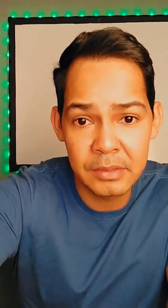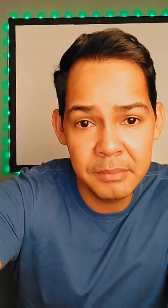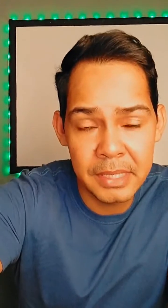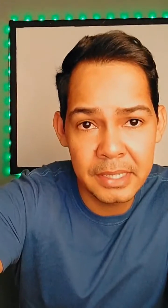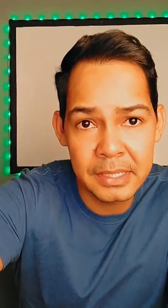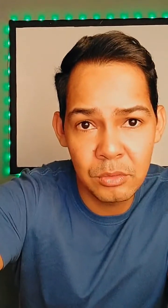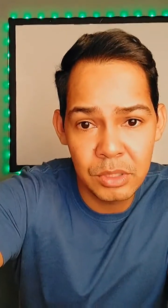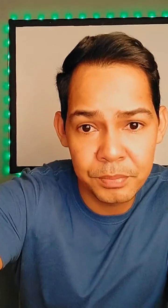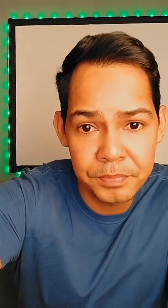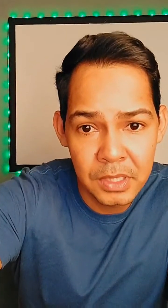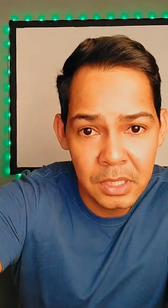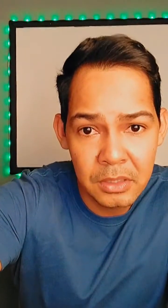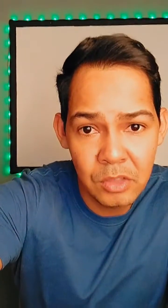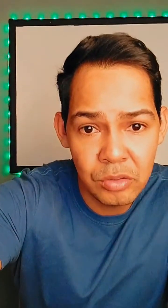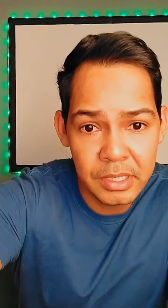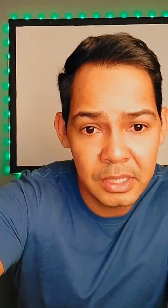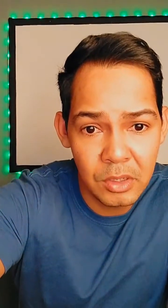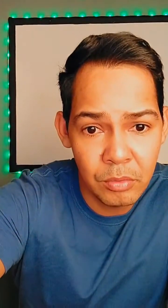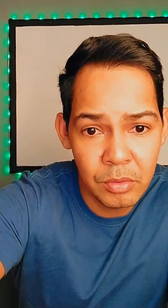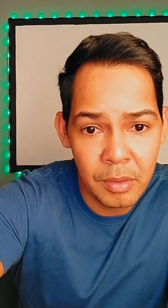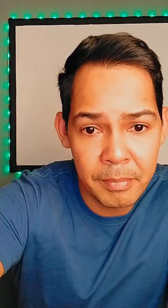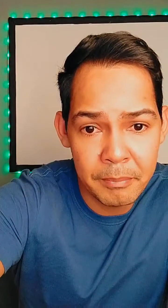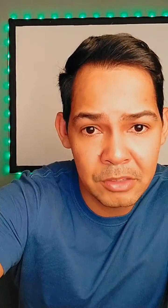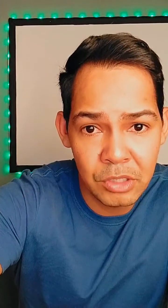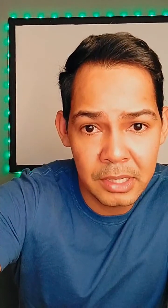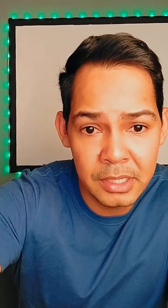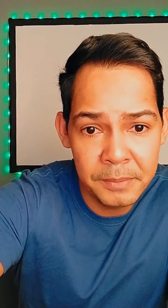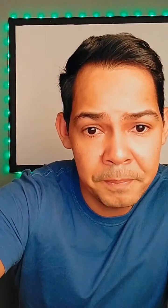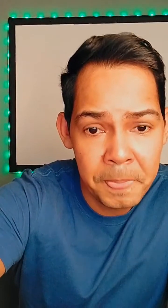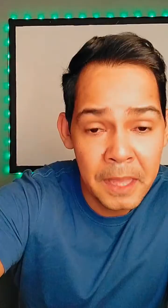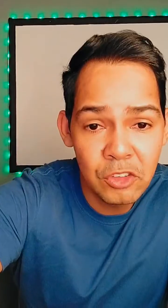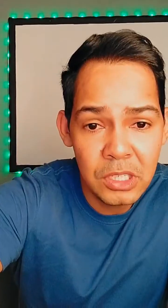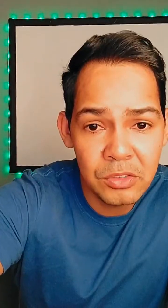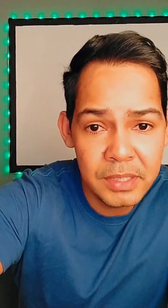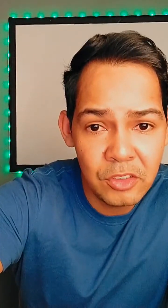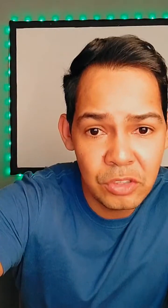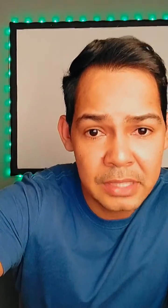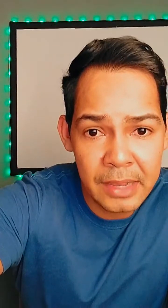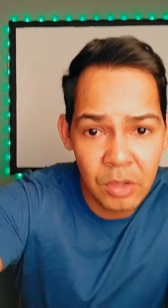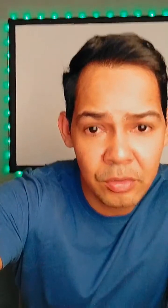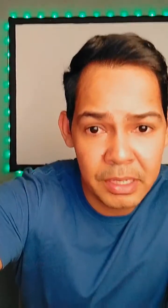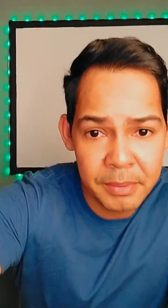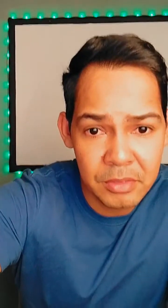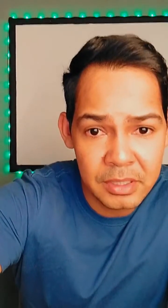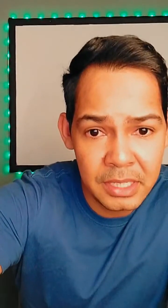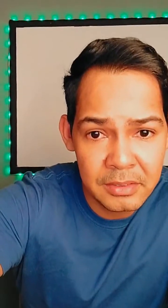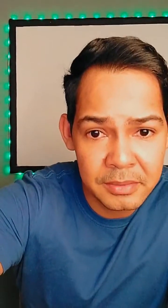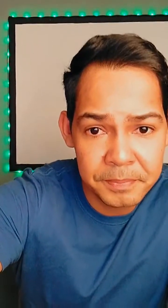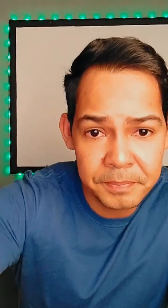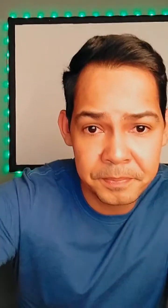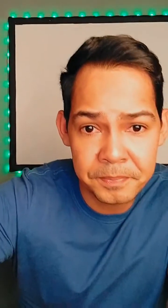também é gratuito. Deixa eu ver aqui que eu baixei aqui. Gente, fez sentido até agora o que eu falei pra vocês?